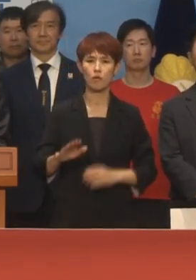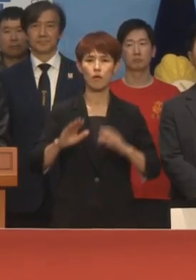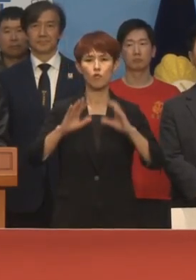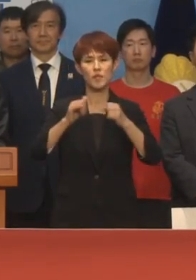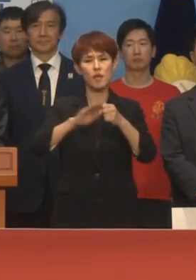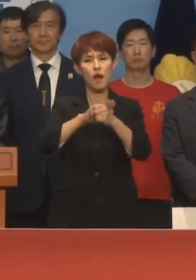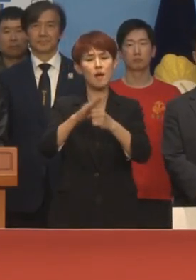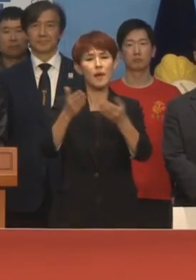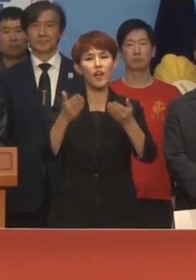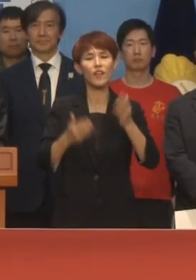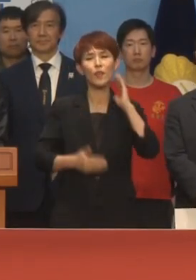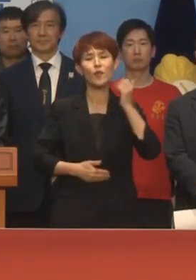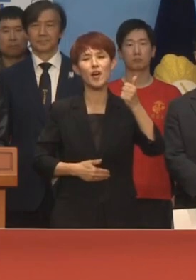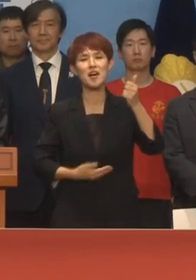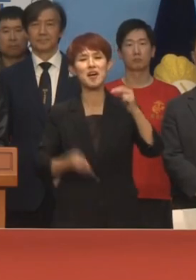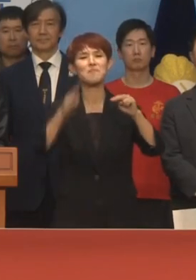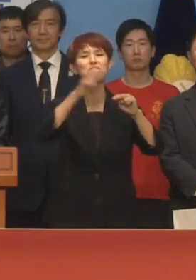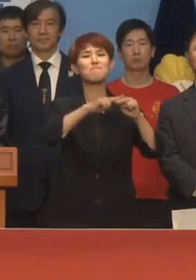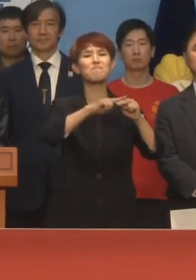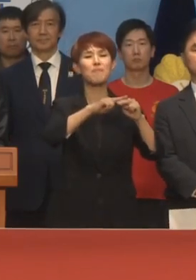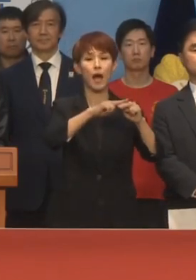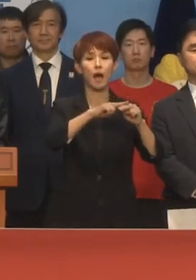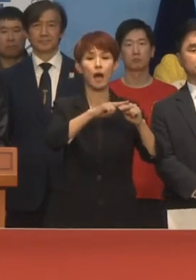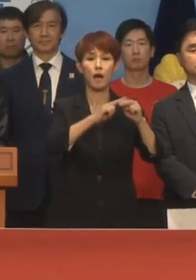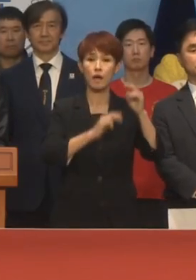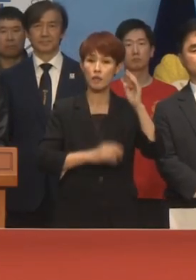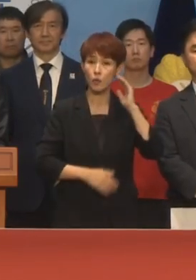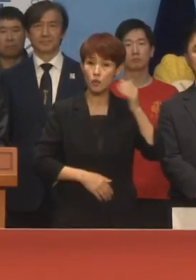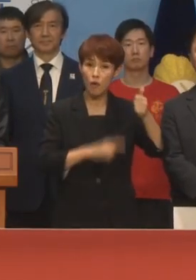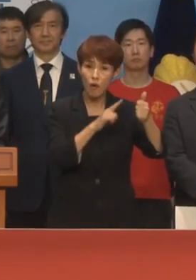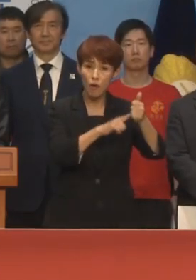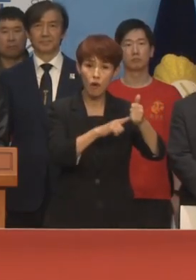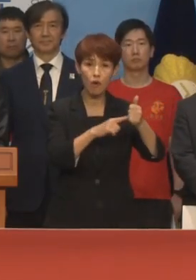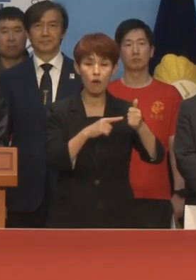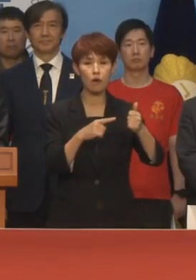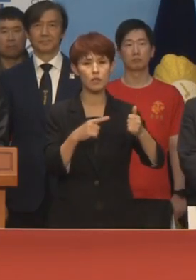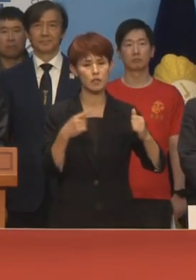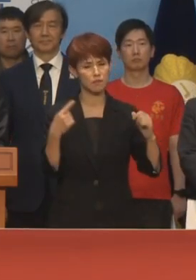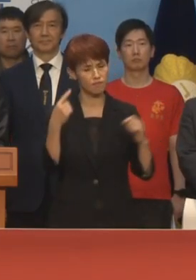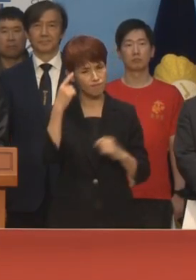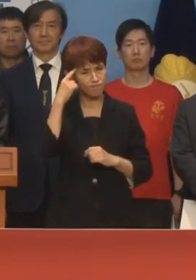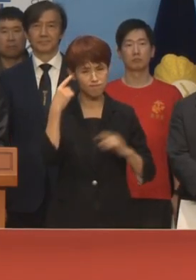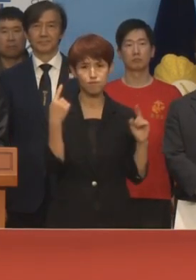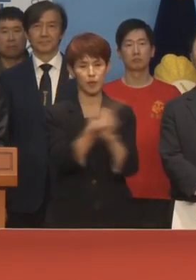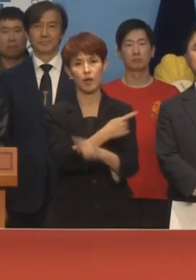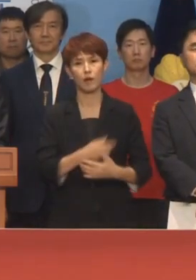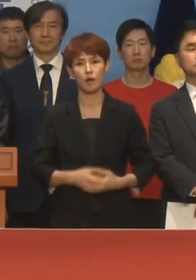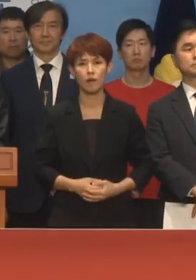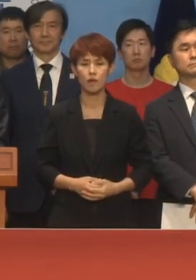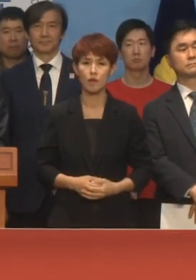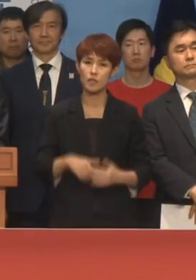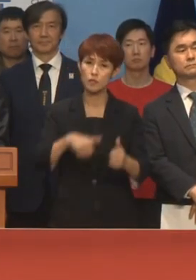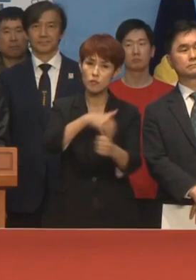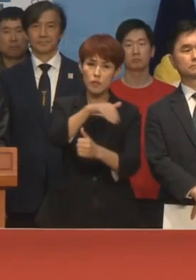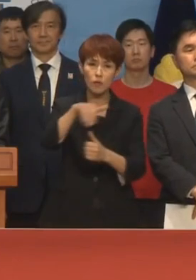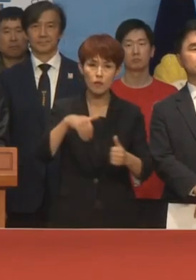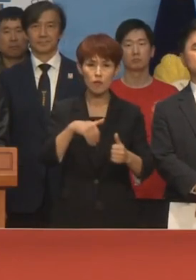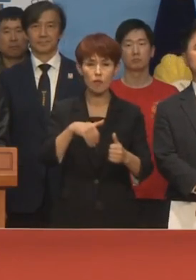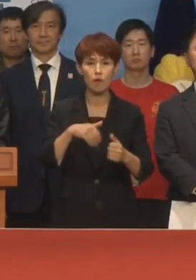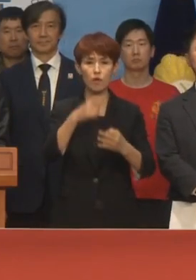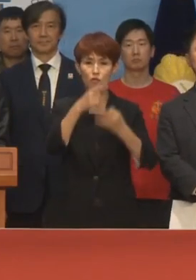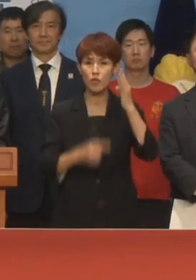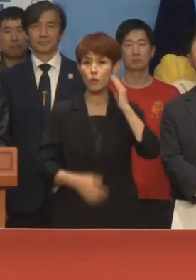받아서 대통령이 되어버린 스타검사 윤석열은 완전히 다른 판단을 하고 있습니다. 지금 이 상황에서 저는